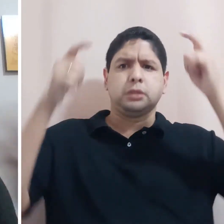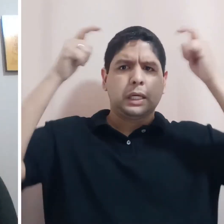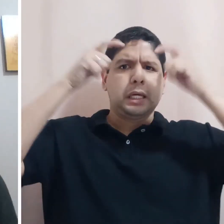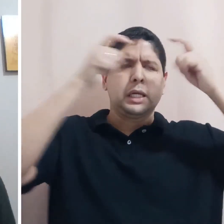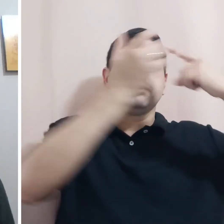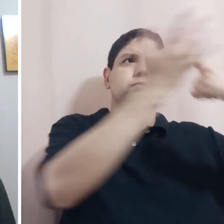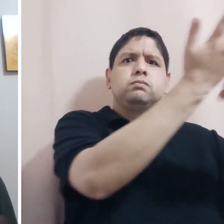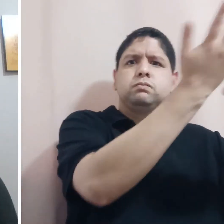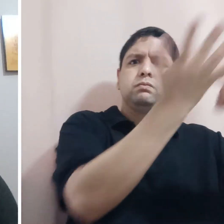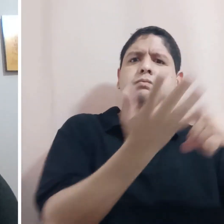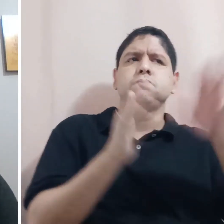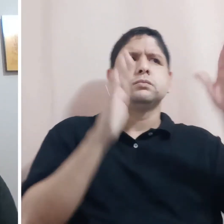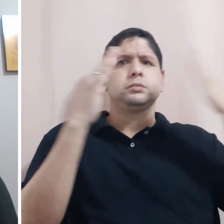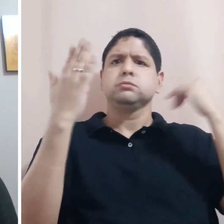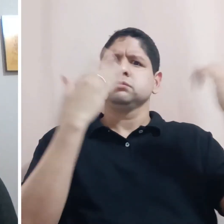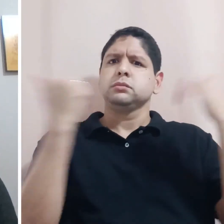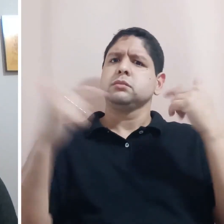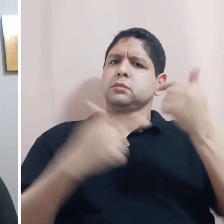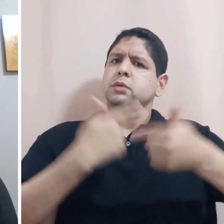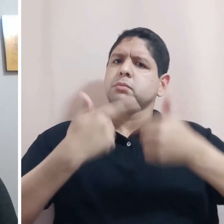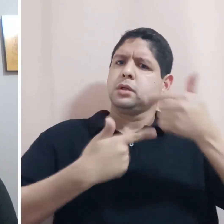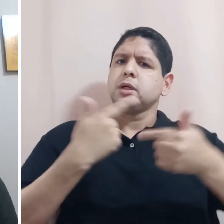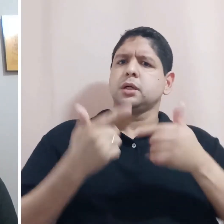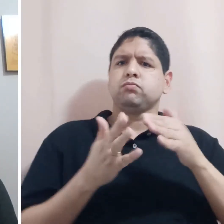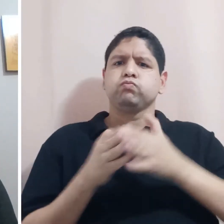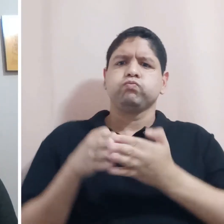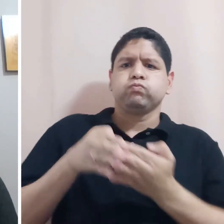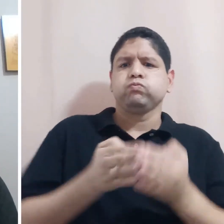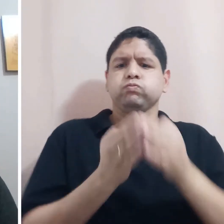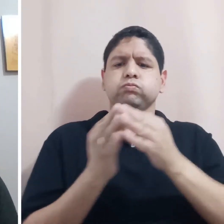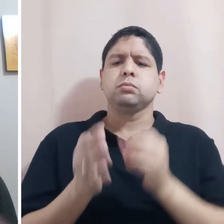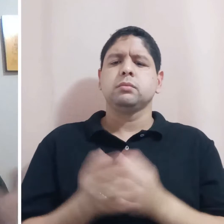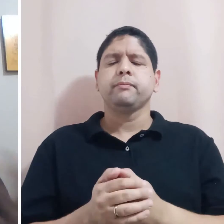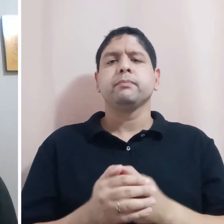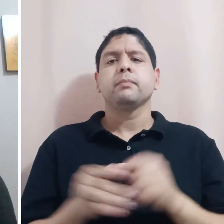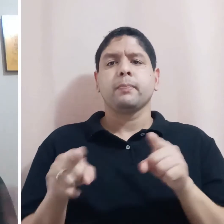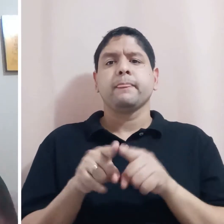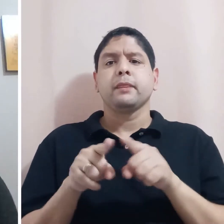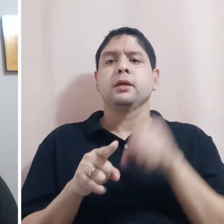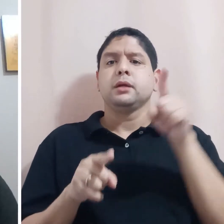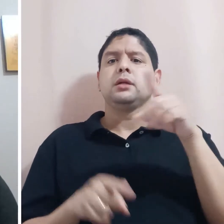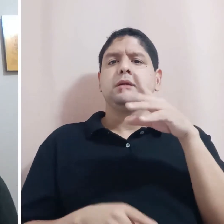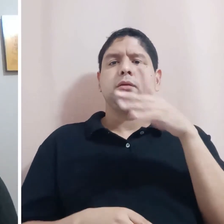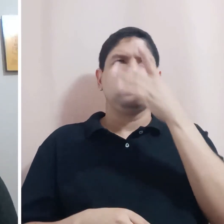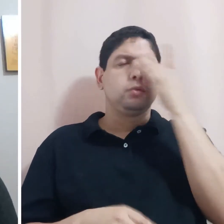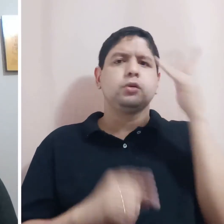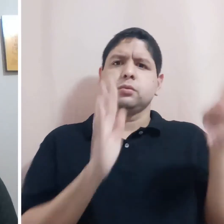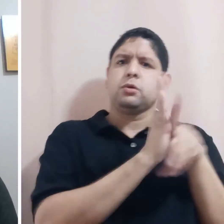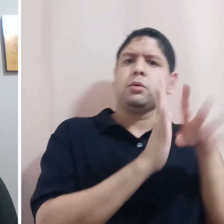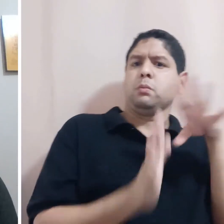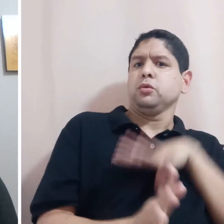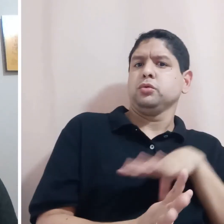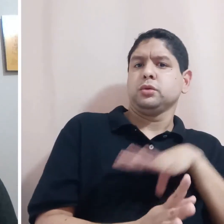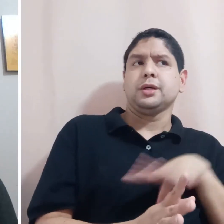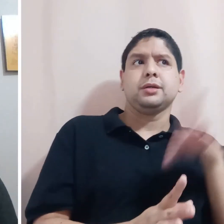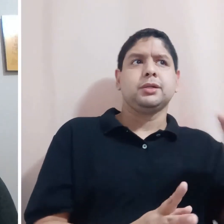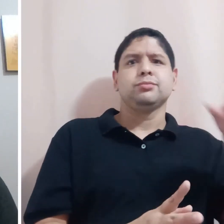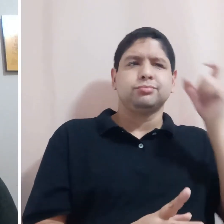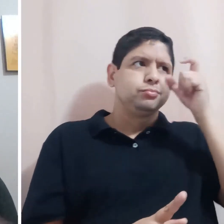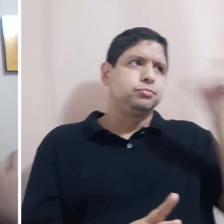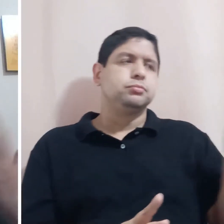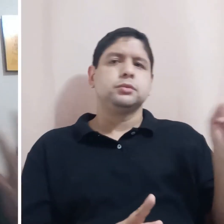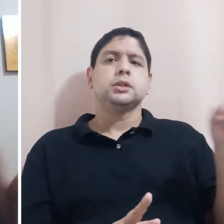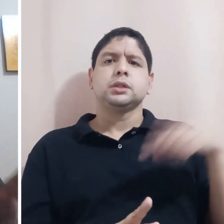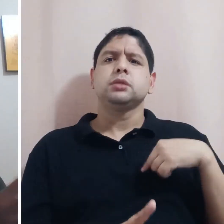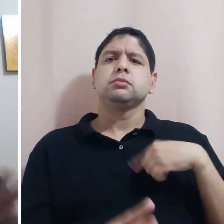navegador que vendia os serviços dele para outros reinos, né? Então, ele tentou, inclusive, vender para Portugal a ideia dele, né? Mas os